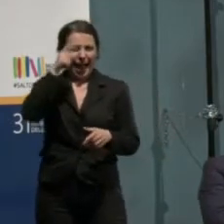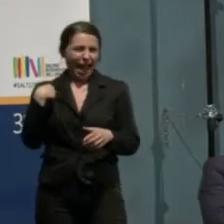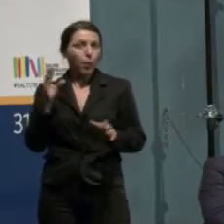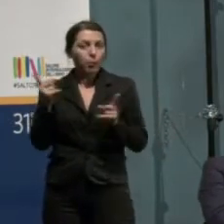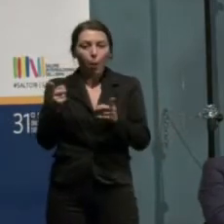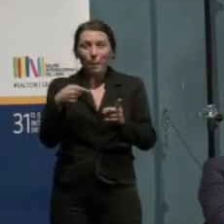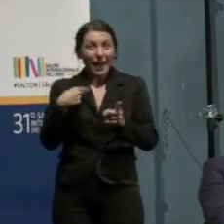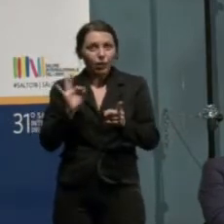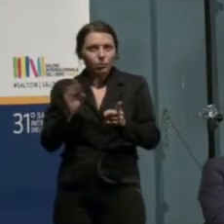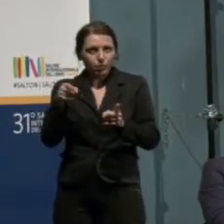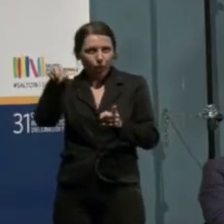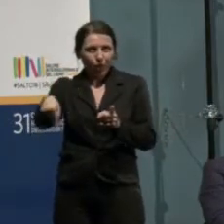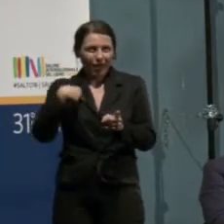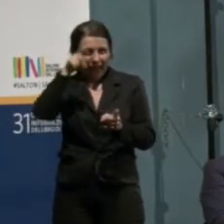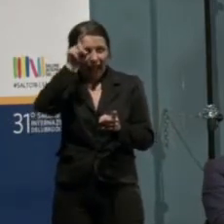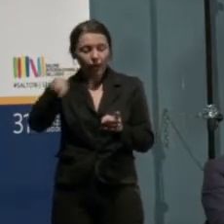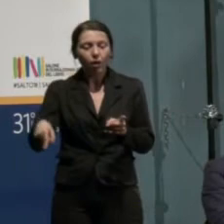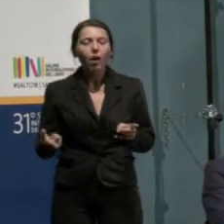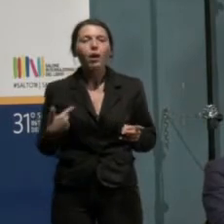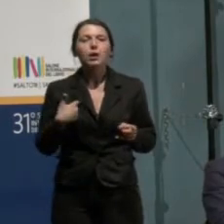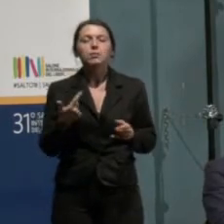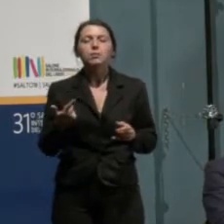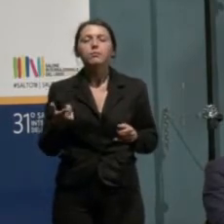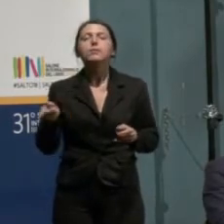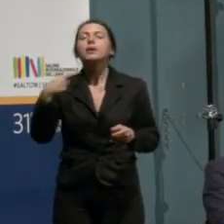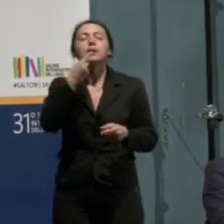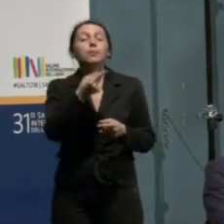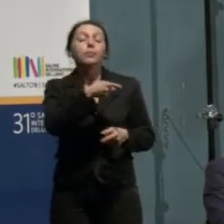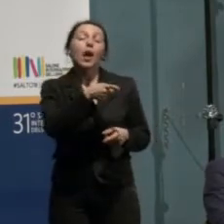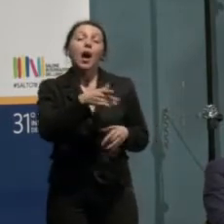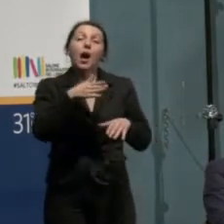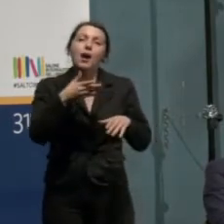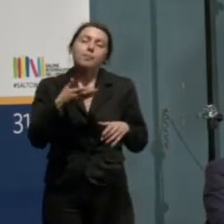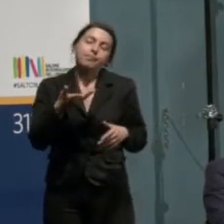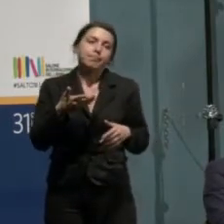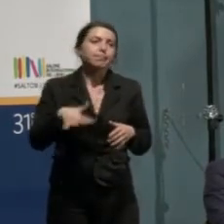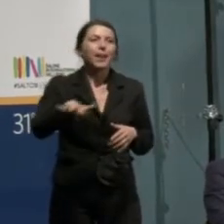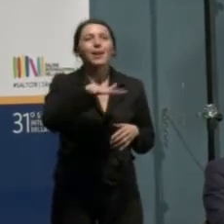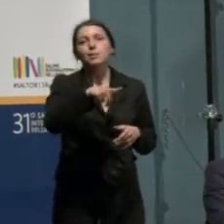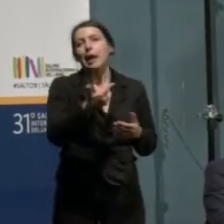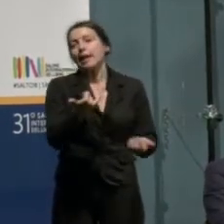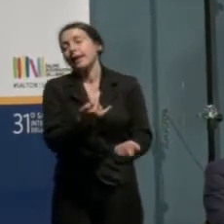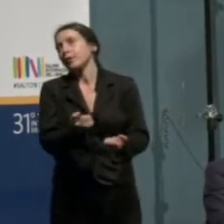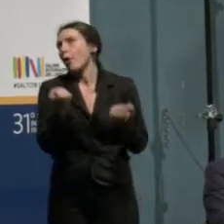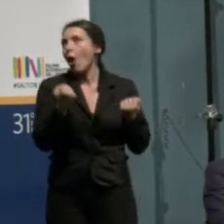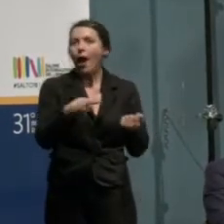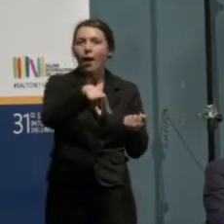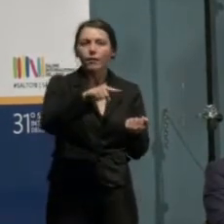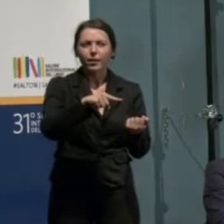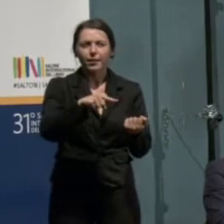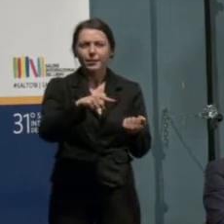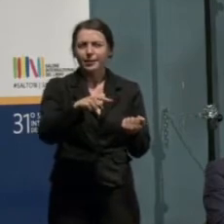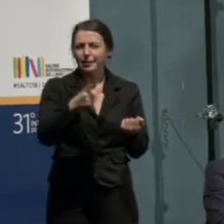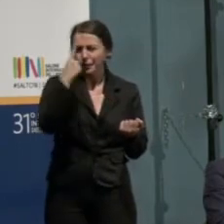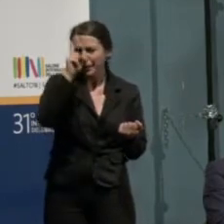era stata a mano strane frequentazioni con la droga non sapevano e dell imparato che